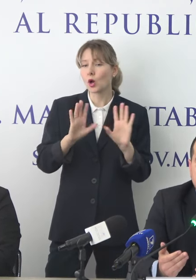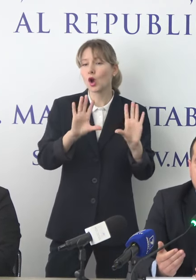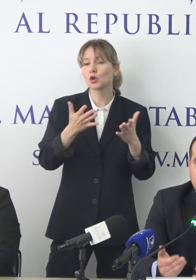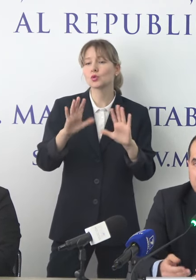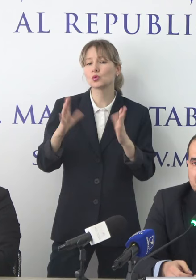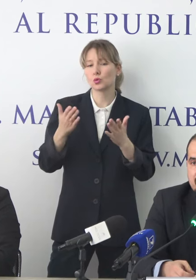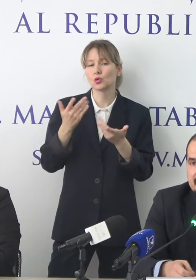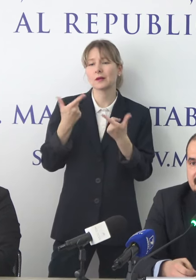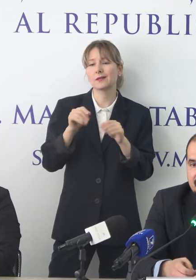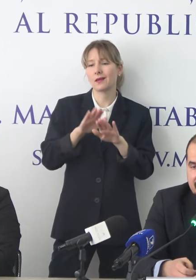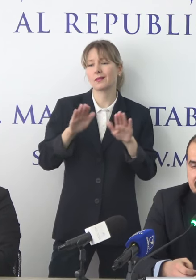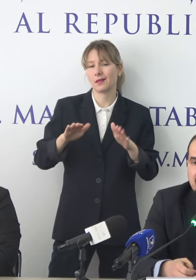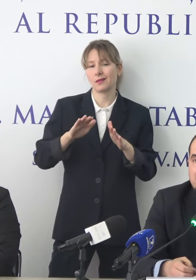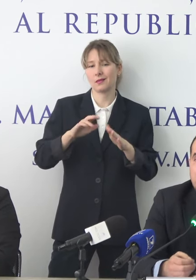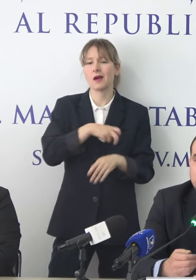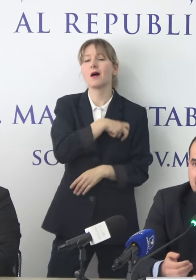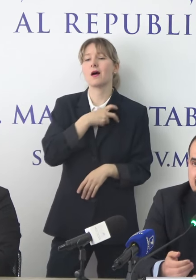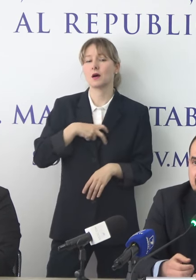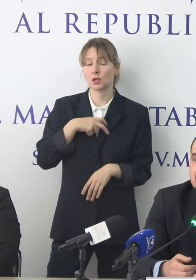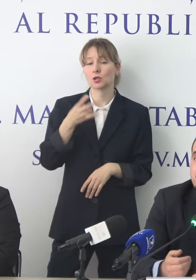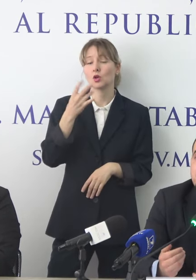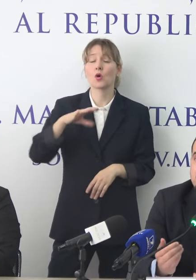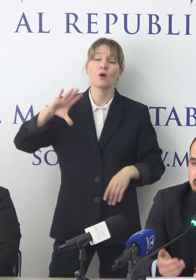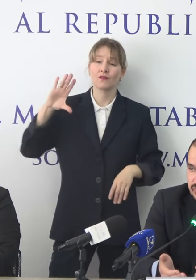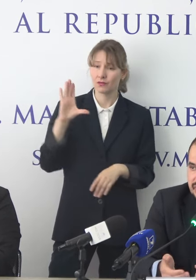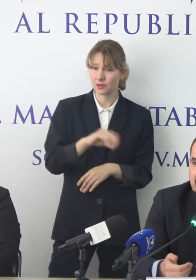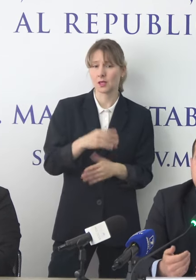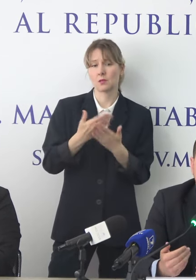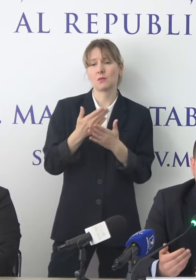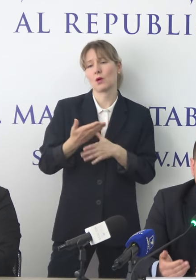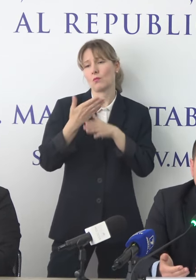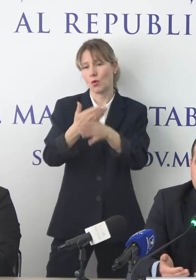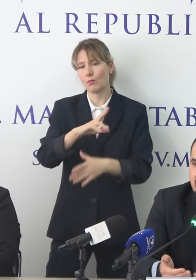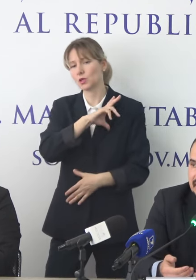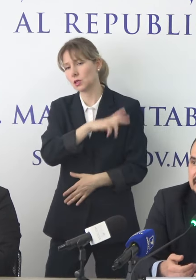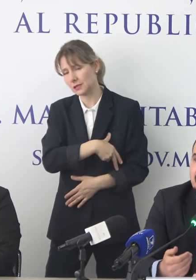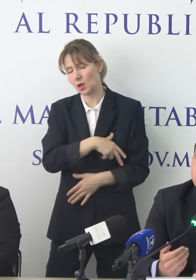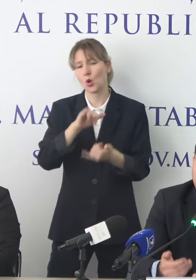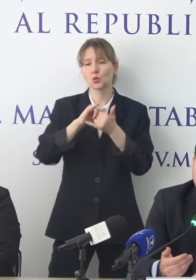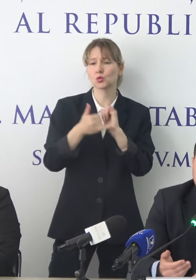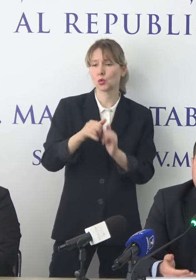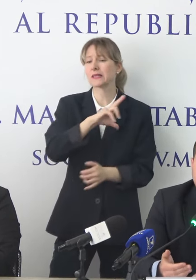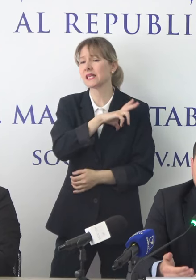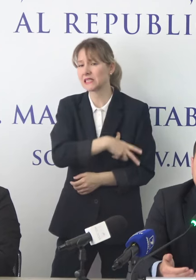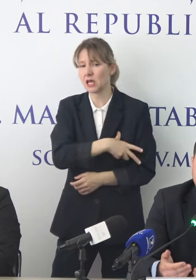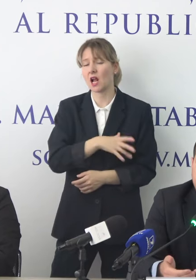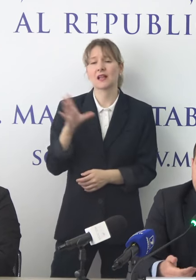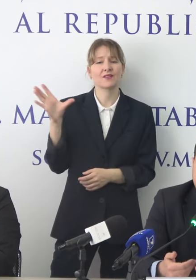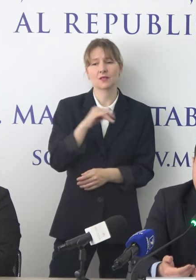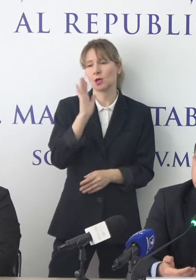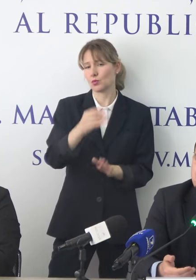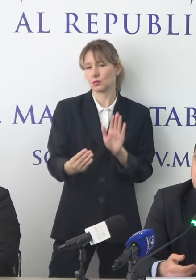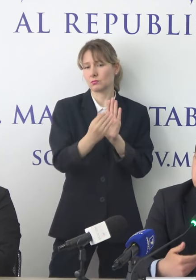avem copii în situații de risc, dar toate serviciile, spre exemplu ajutorul social, servicii sociale, toate vor fi puse